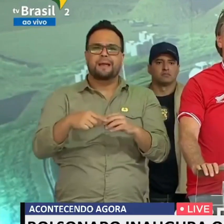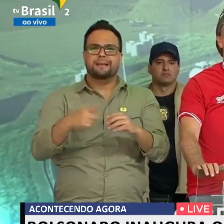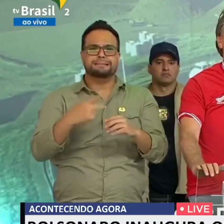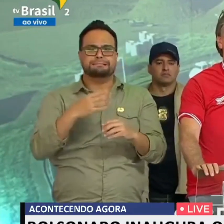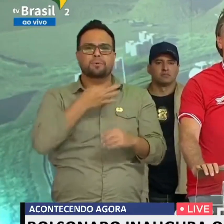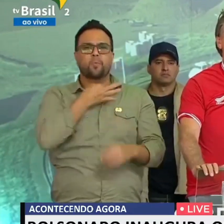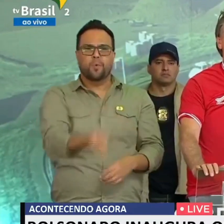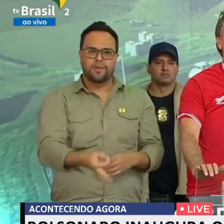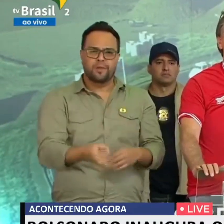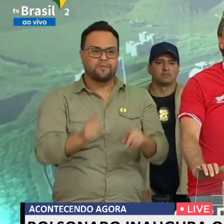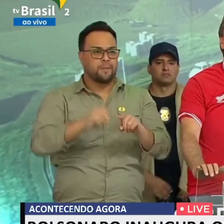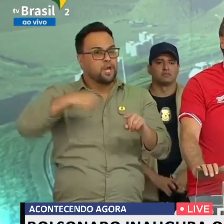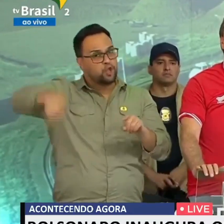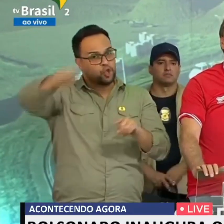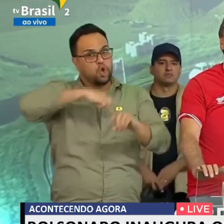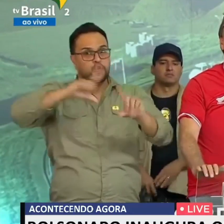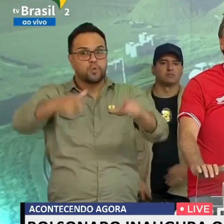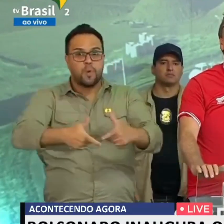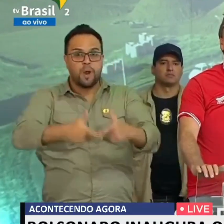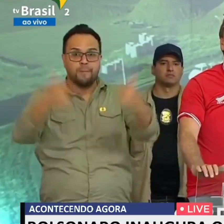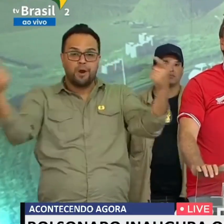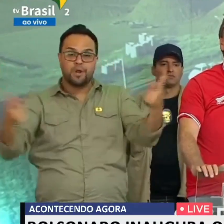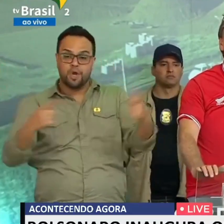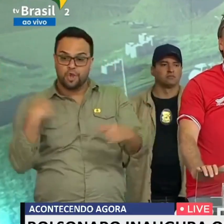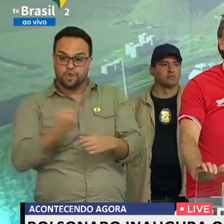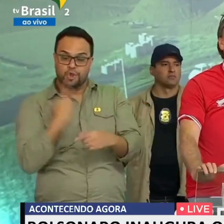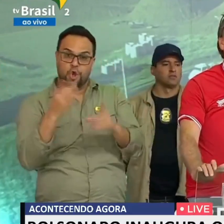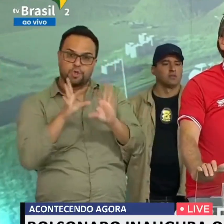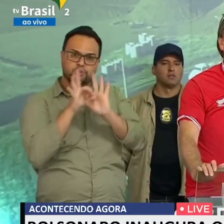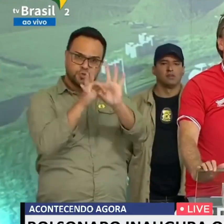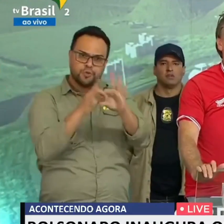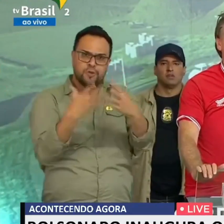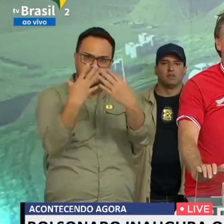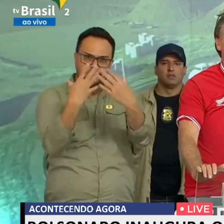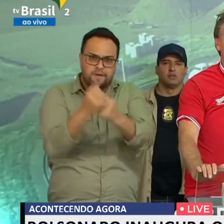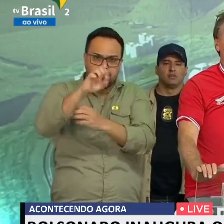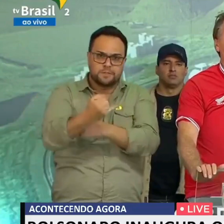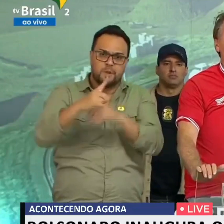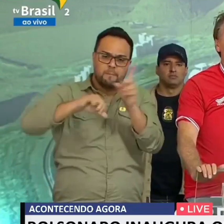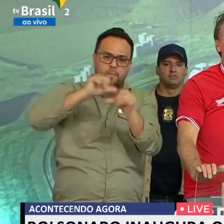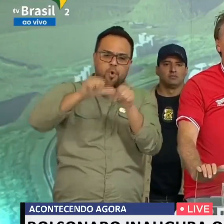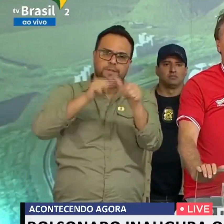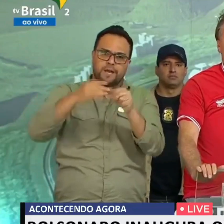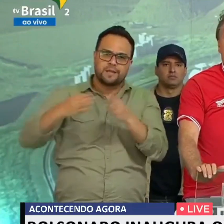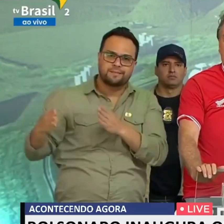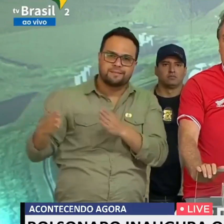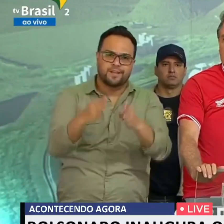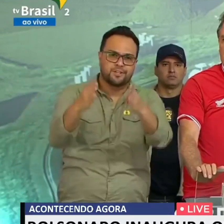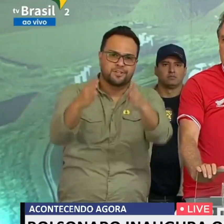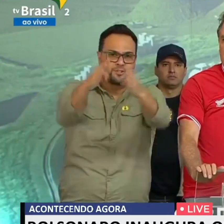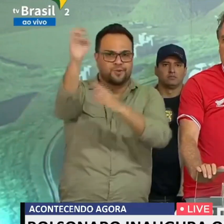maioria. Nós juntos vamos sim mudar o destino do Brasil.